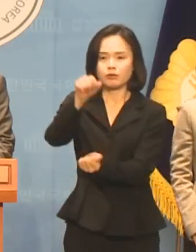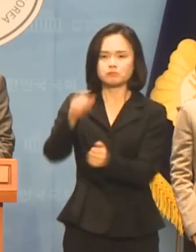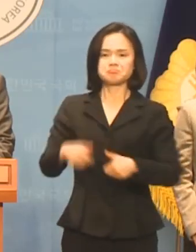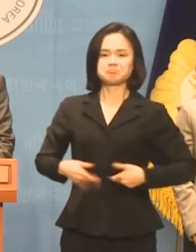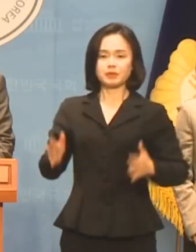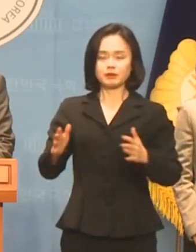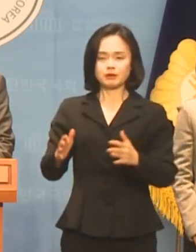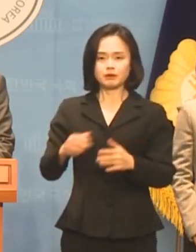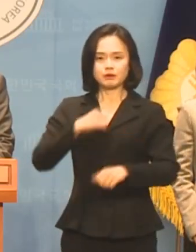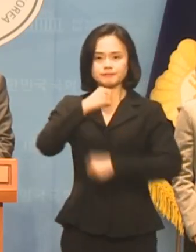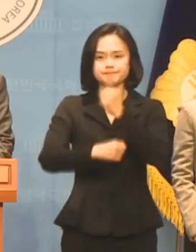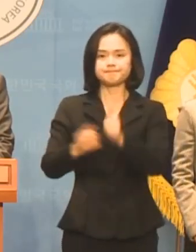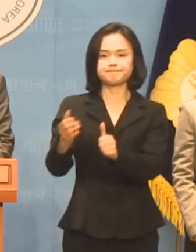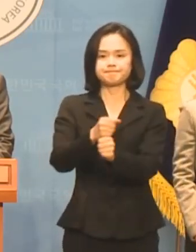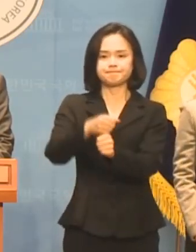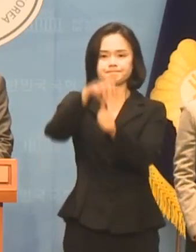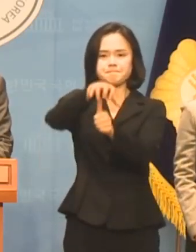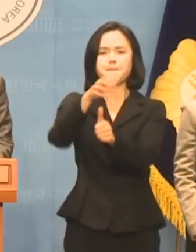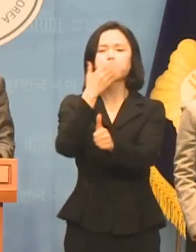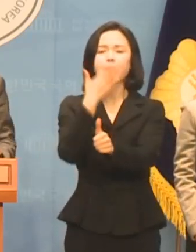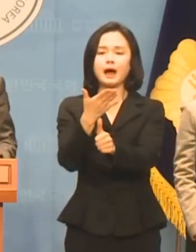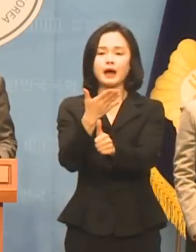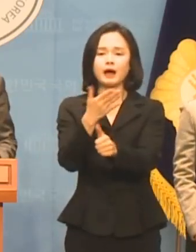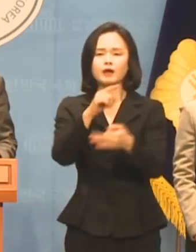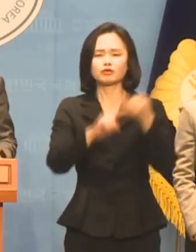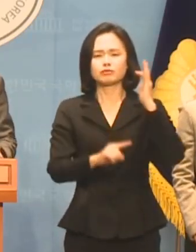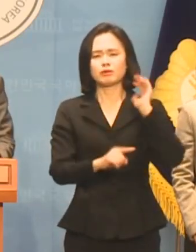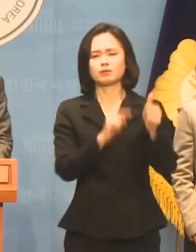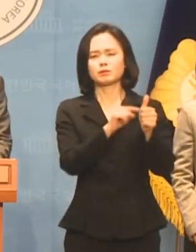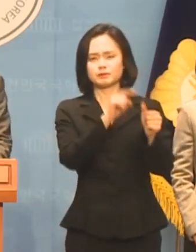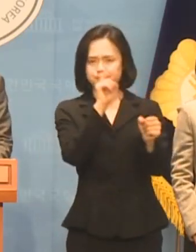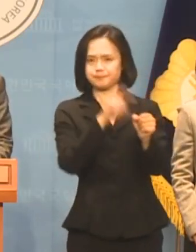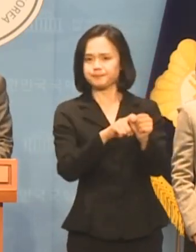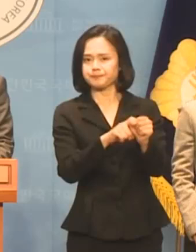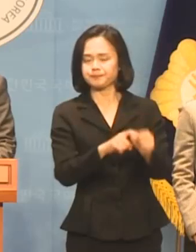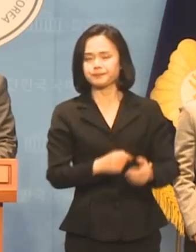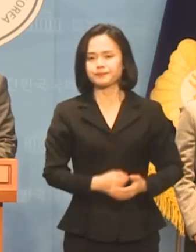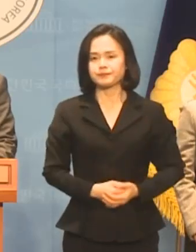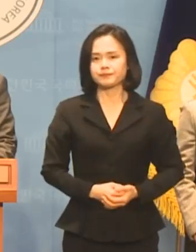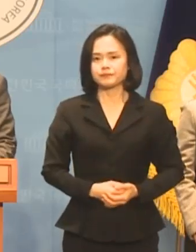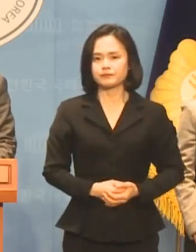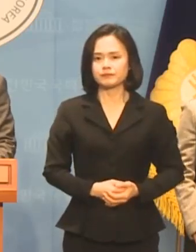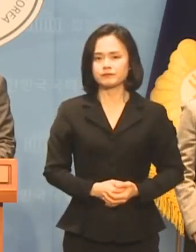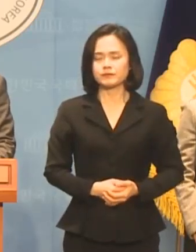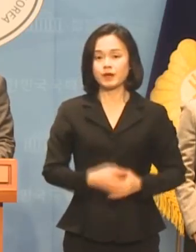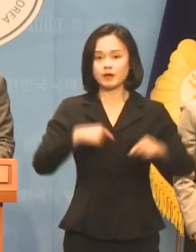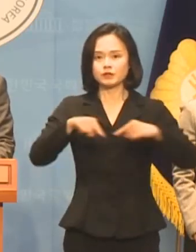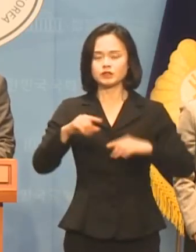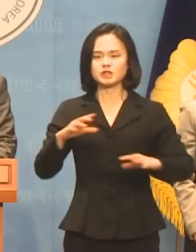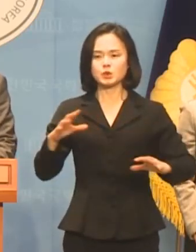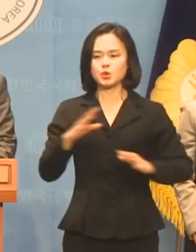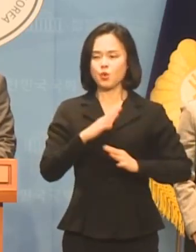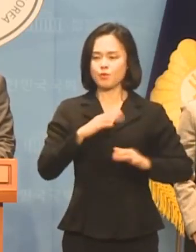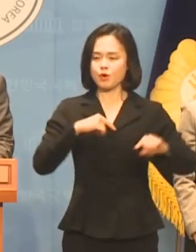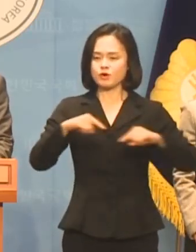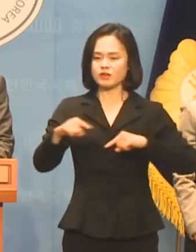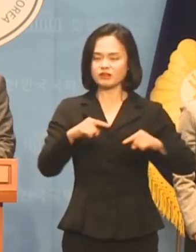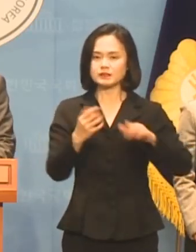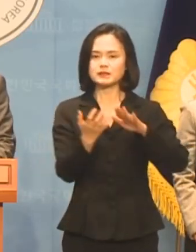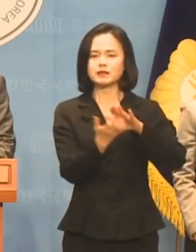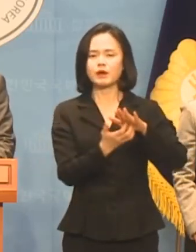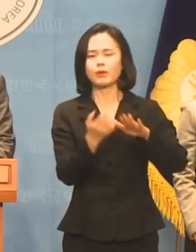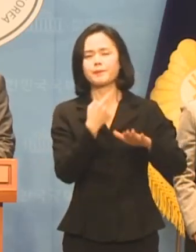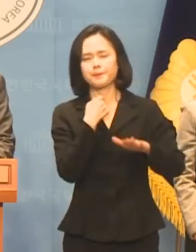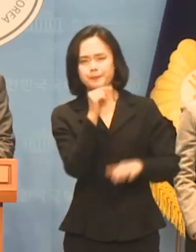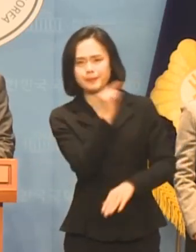마음대로 체포하겠다, 공포정치를 하겠다라는 것이었죠. 그것이 간신히 막아져서 지금 이 상황까지 오게